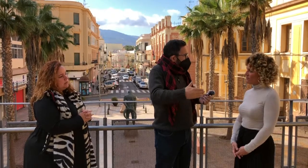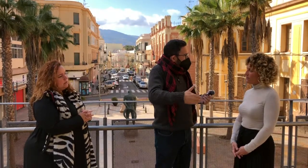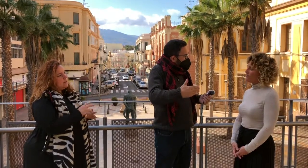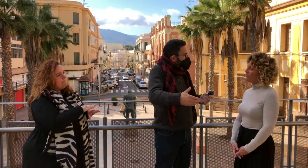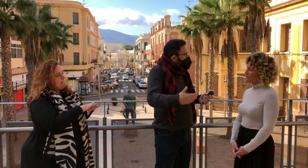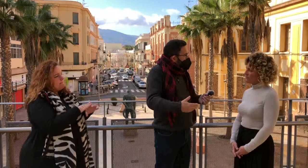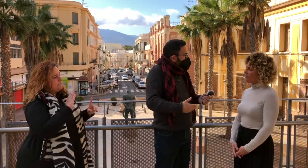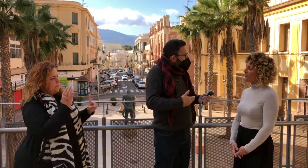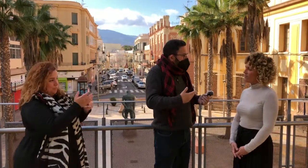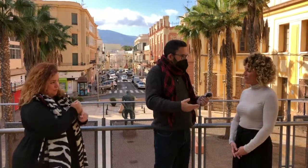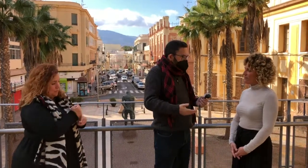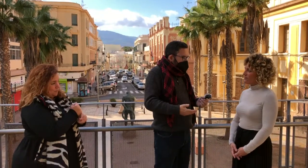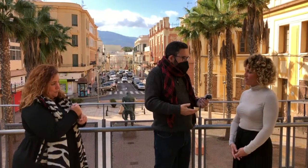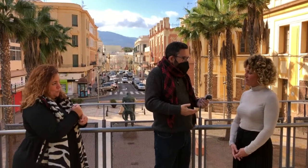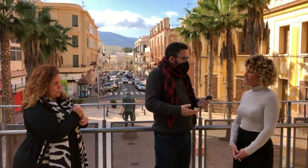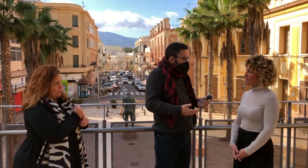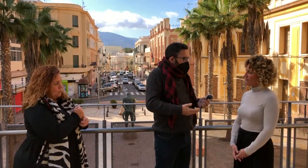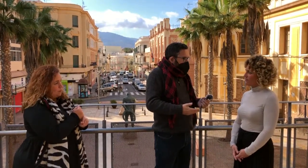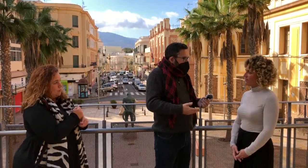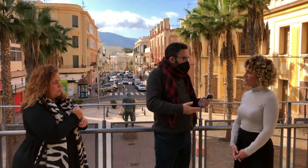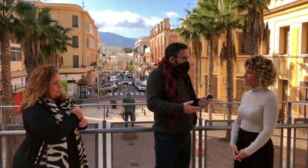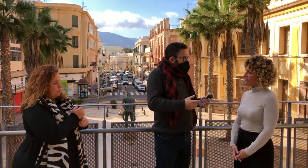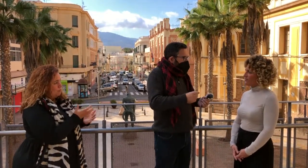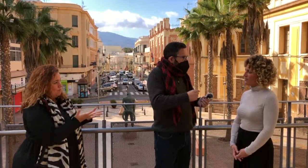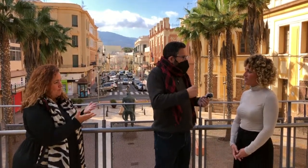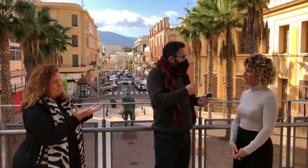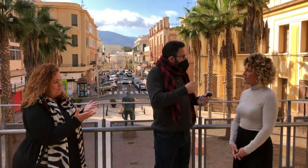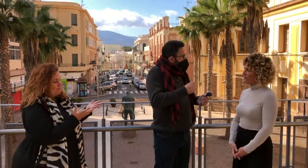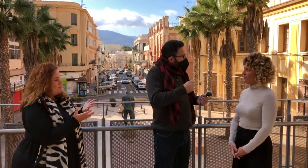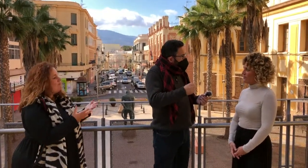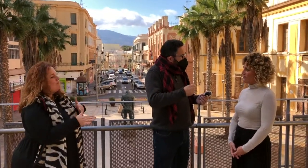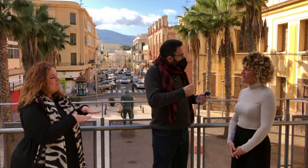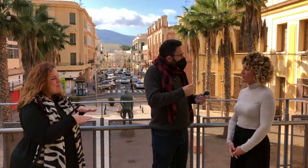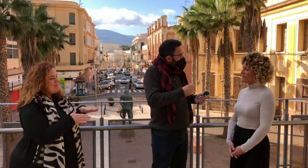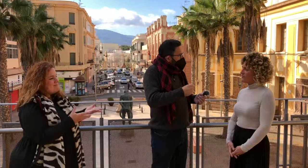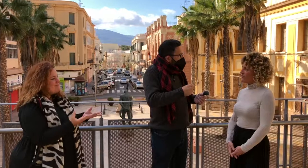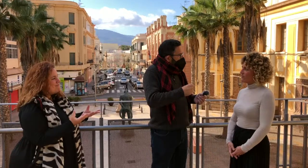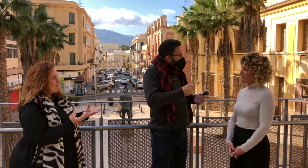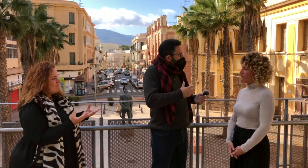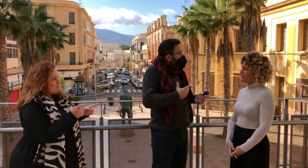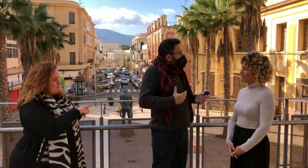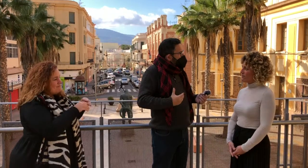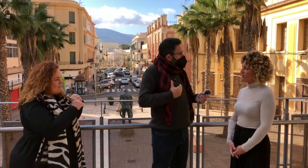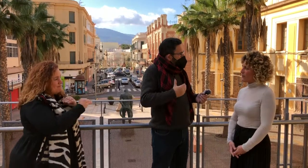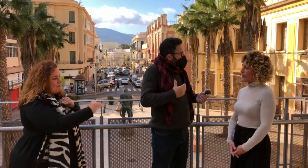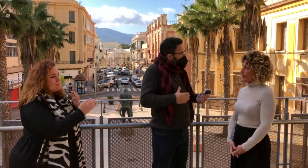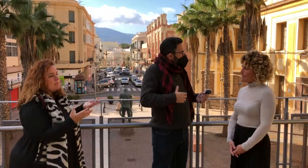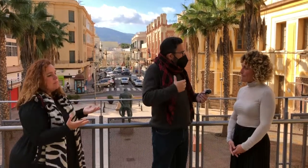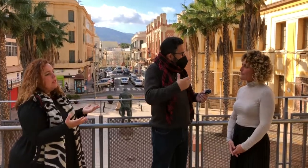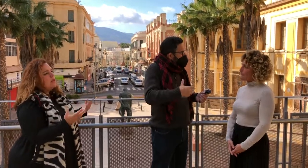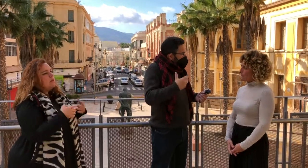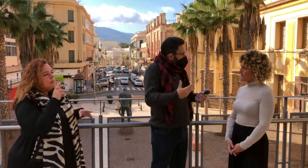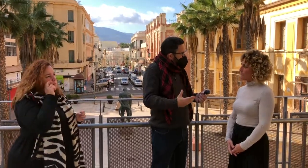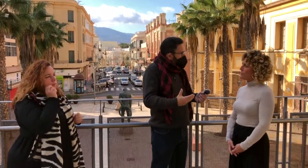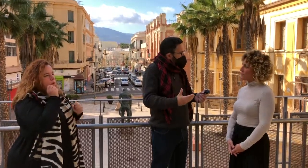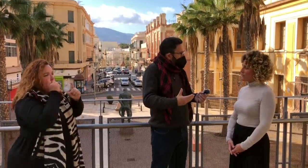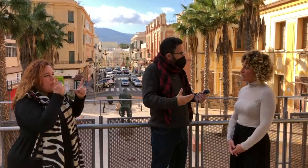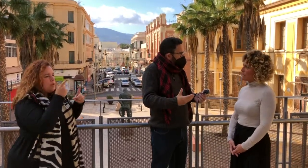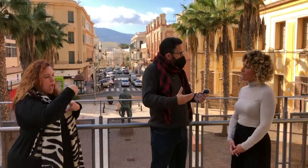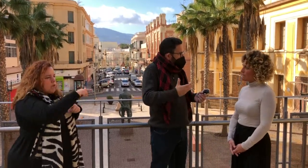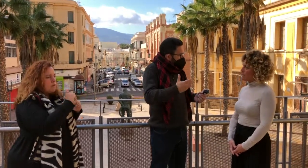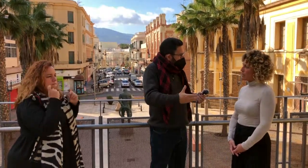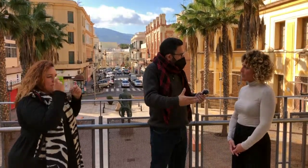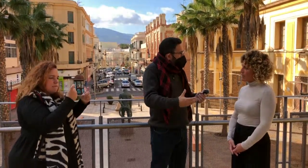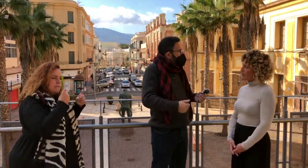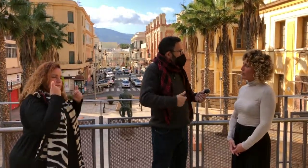conseguir seguir ese ritmo. Lo cual me hace ver que estos chicos y chicas que se están esforzando